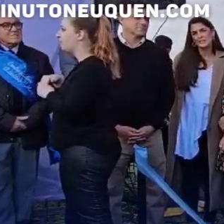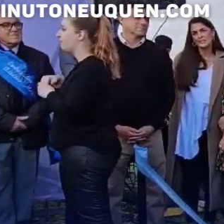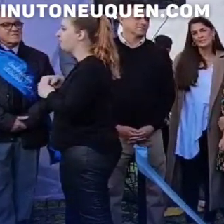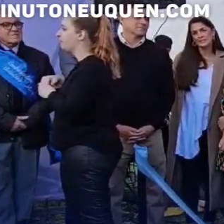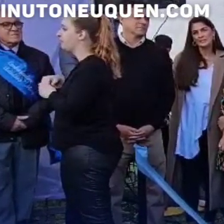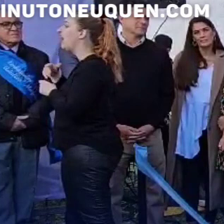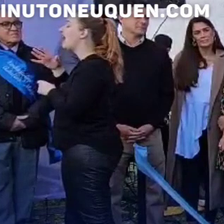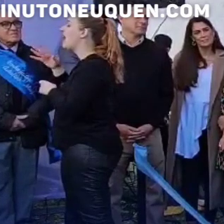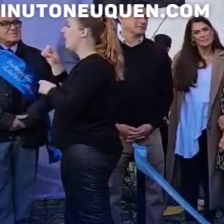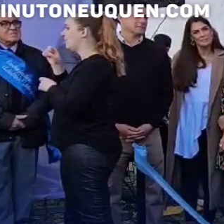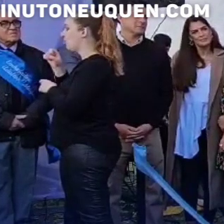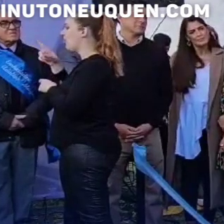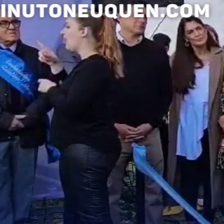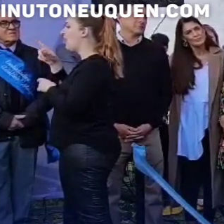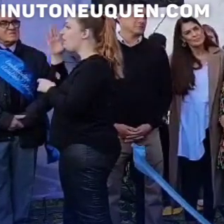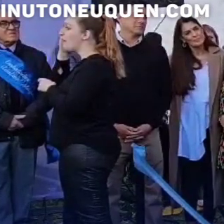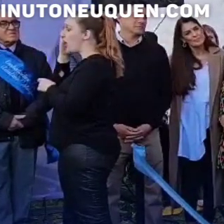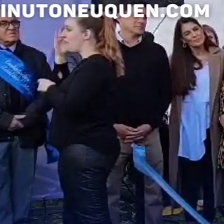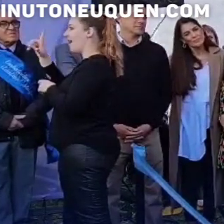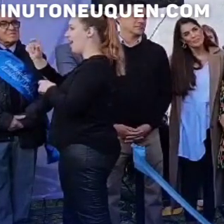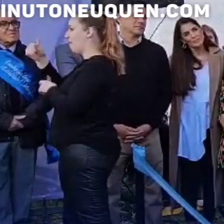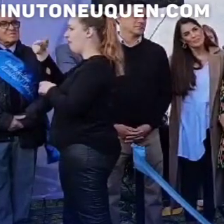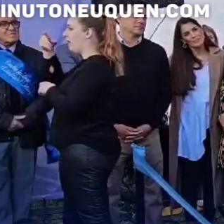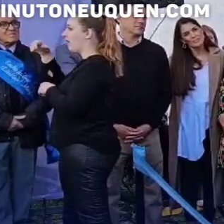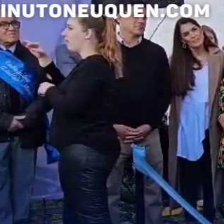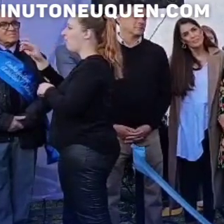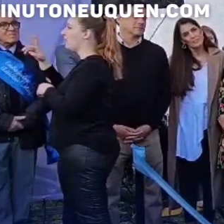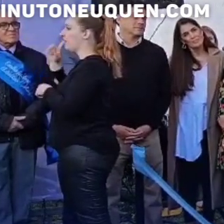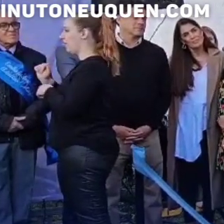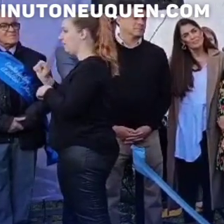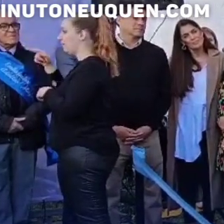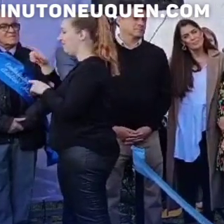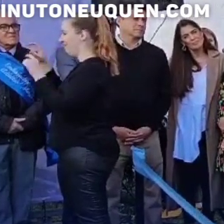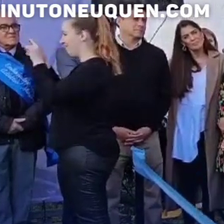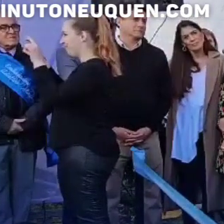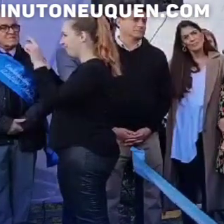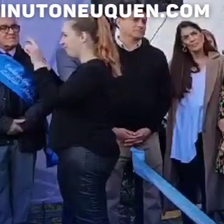Y en la canción de la memoria hay algo que